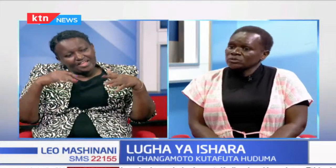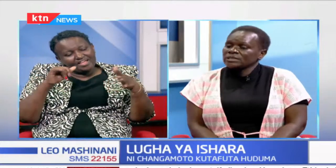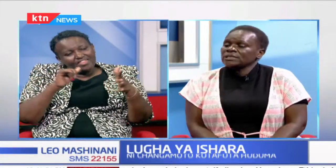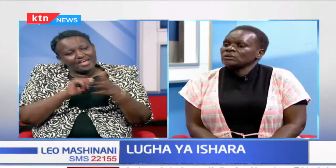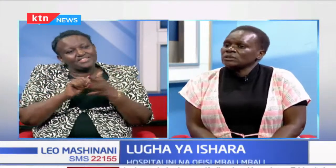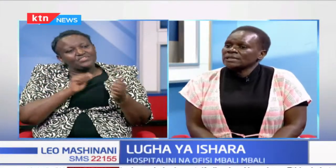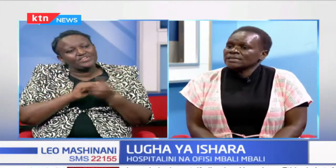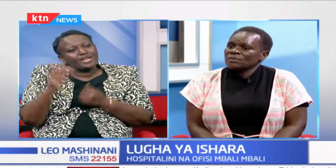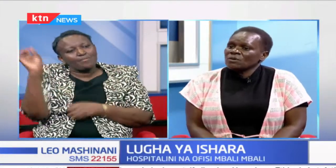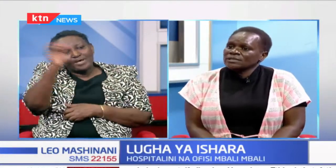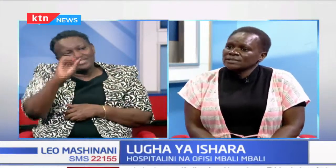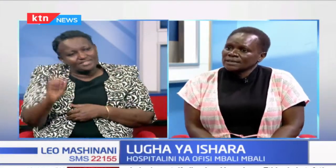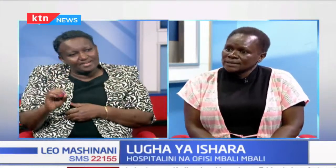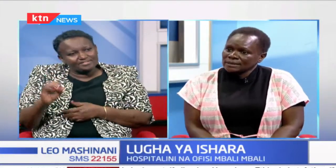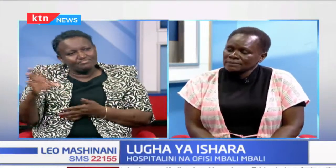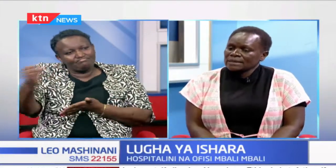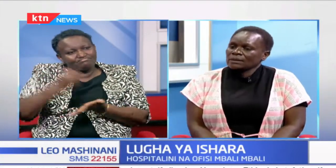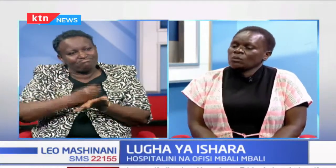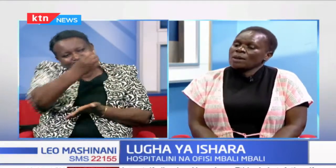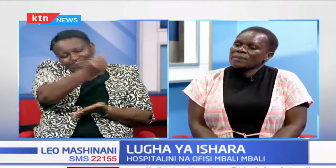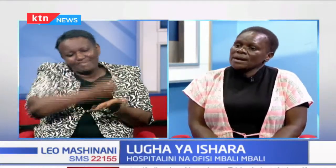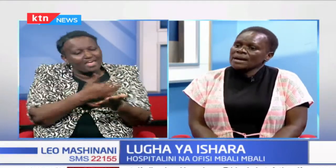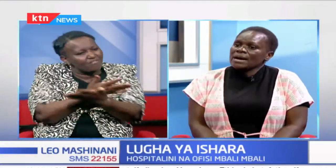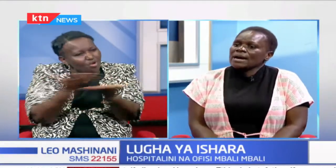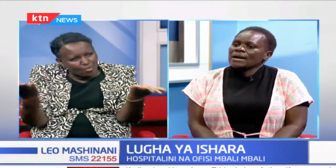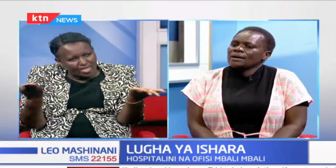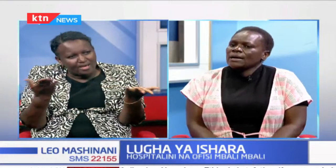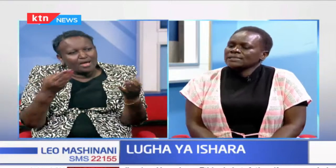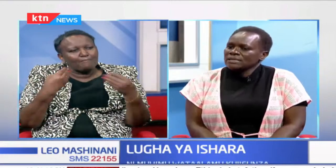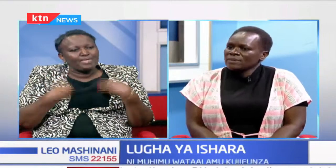Katiba yetu inasema wazi sana kwamba